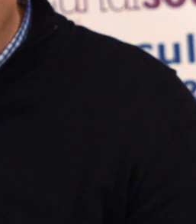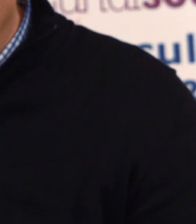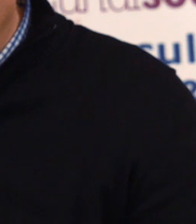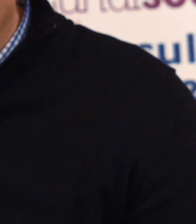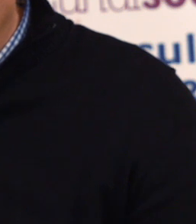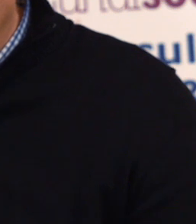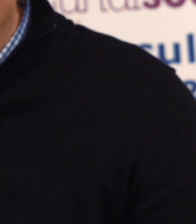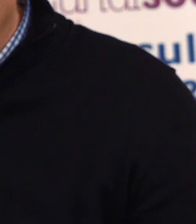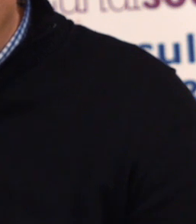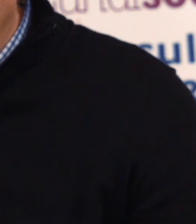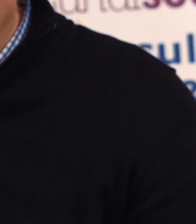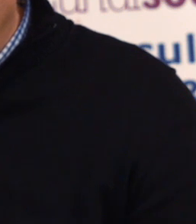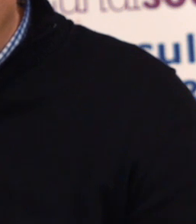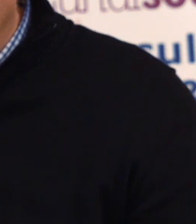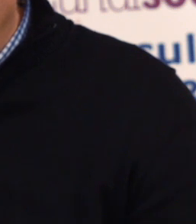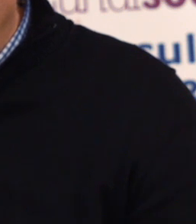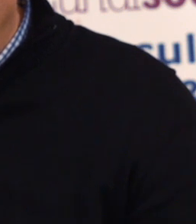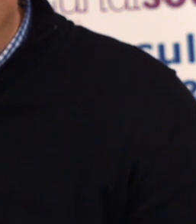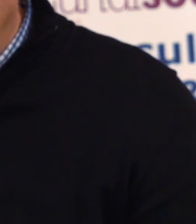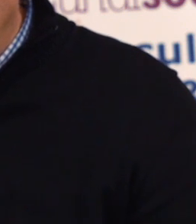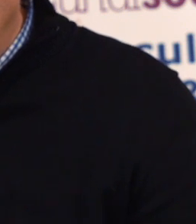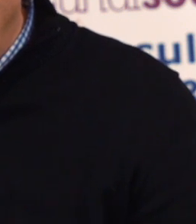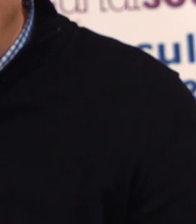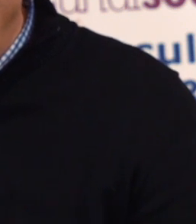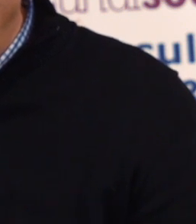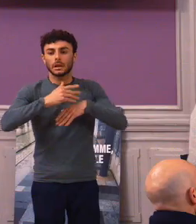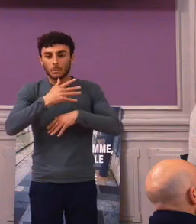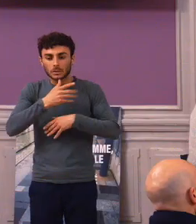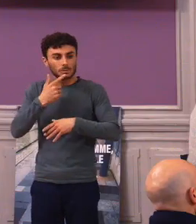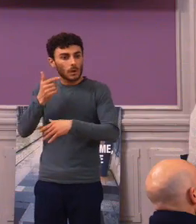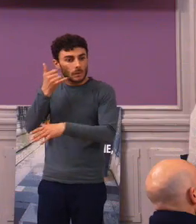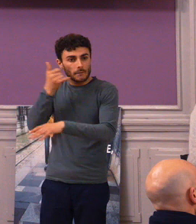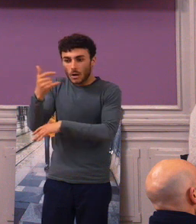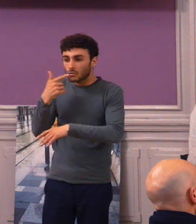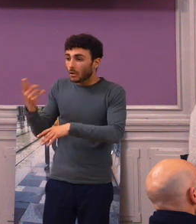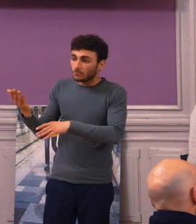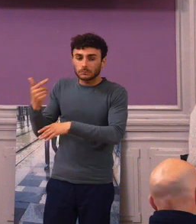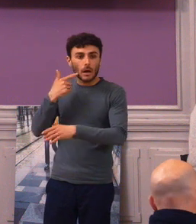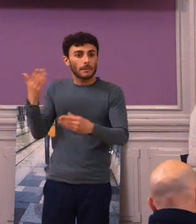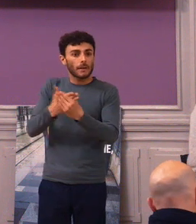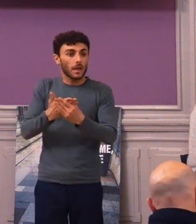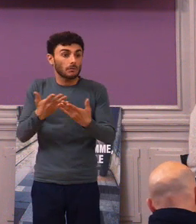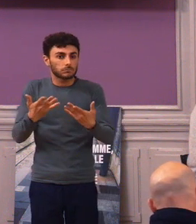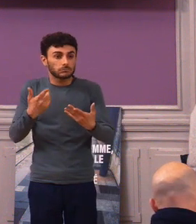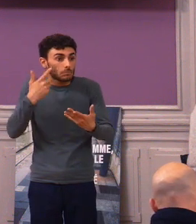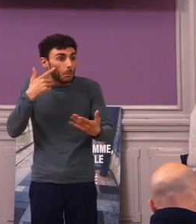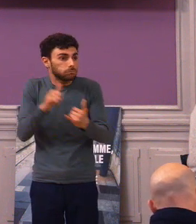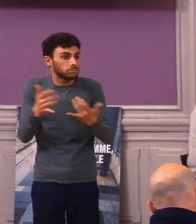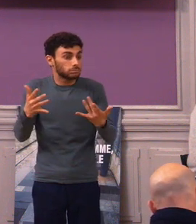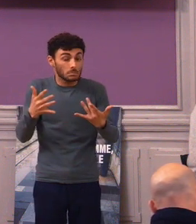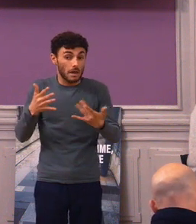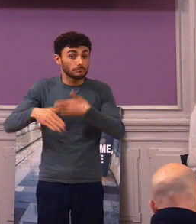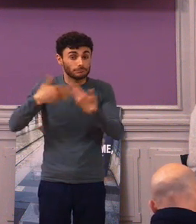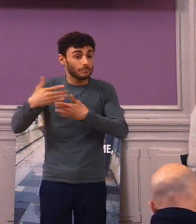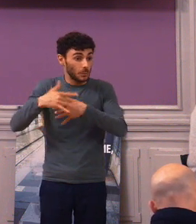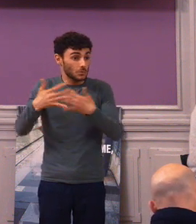fonctionnait puis on m'a dit oh là là mais tu peux pas téléphoner comme ça et leur demander de passer j'ai dit ah bon je croyais mais voilà ça c'est fait donc oui oui bien